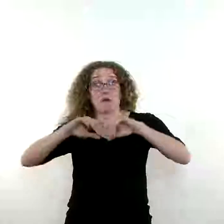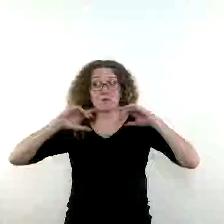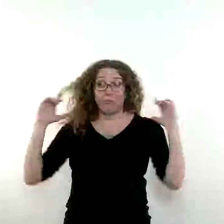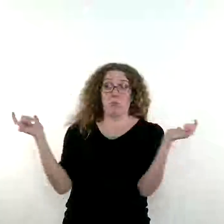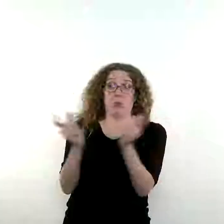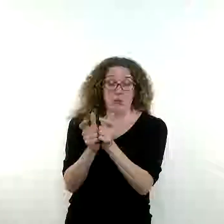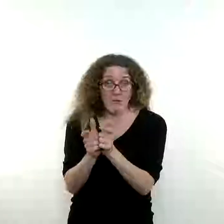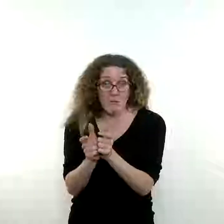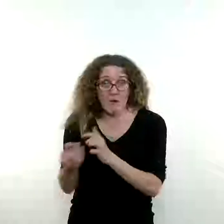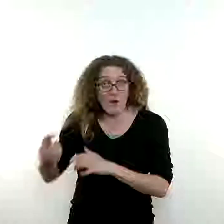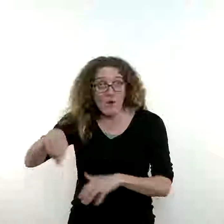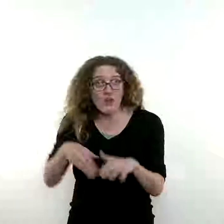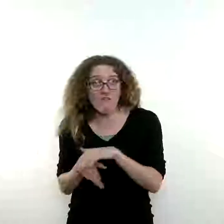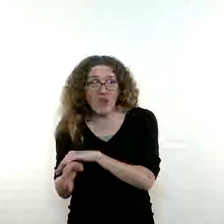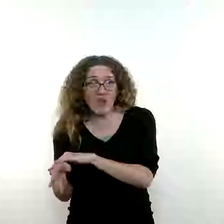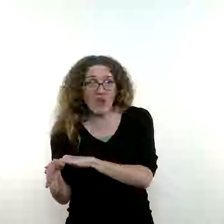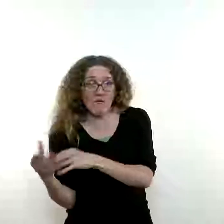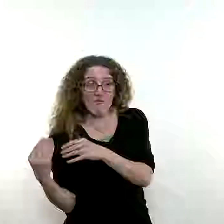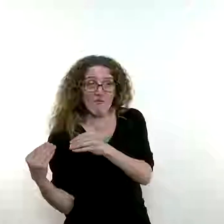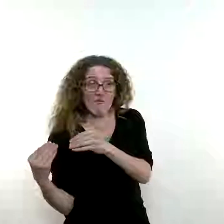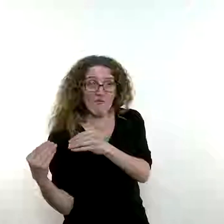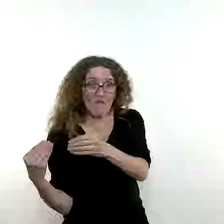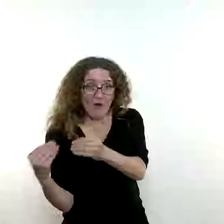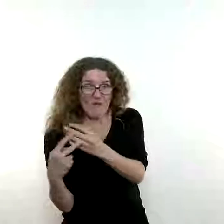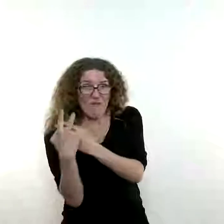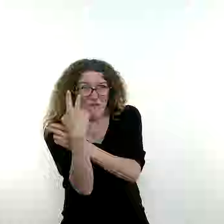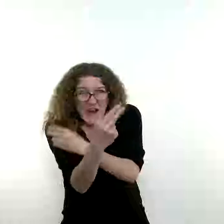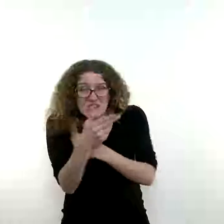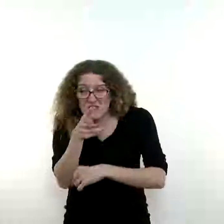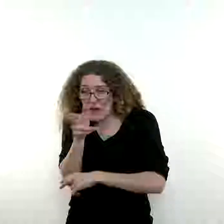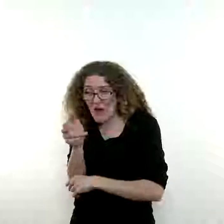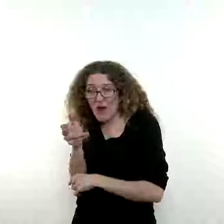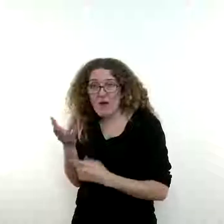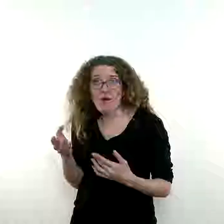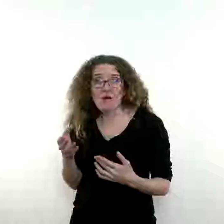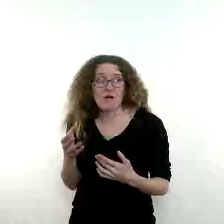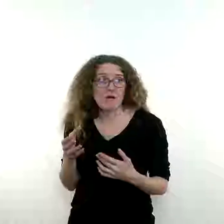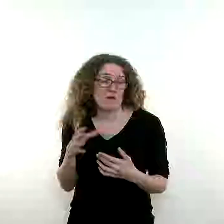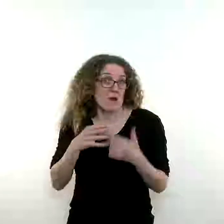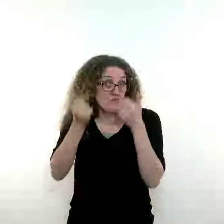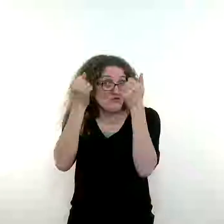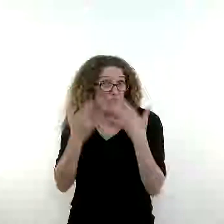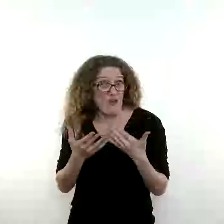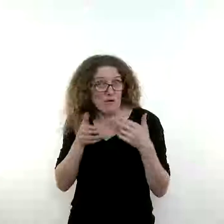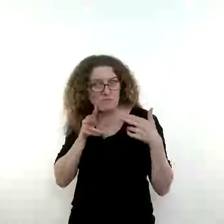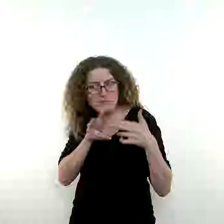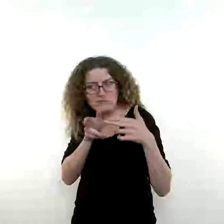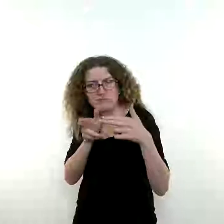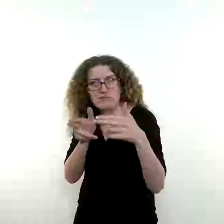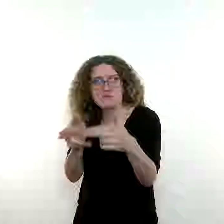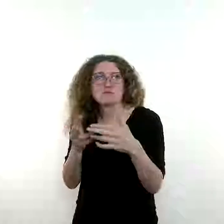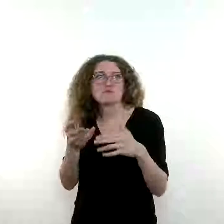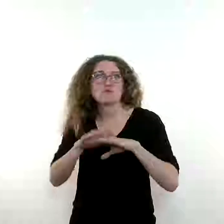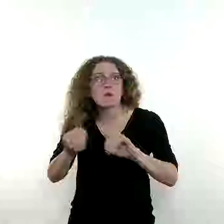font, leur trafic, carrément sous les caméras de vidéosurveillance. Et il y en a plusieurs à cet endroit-là. Donc,